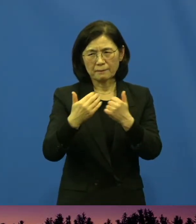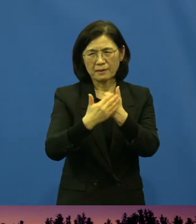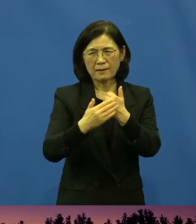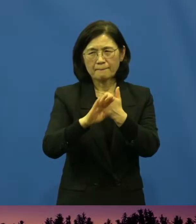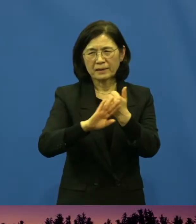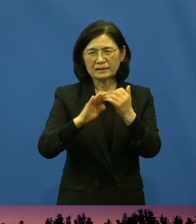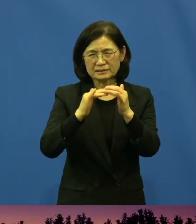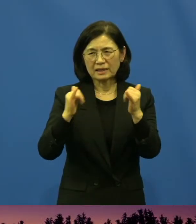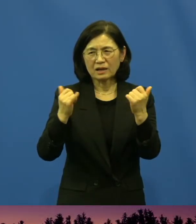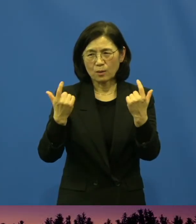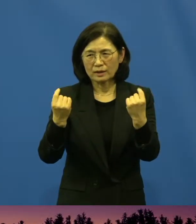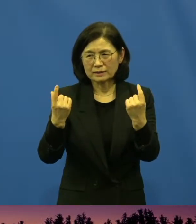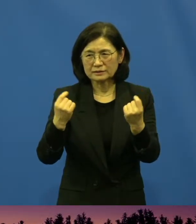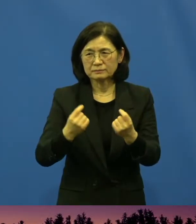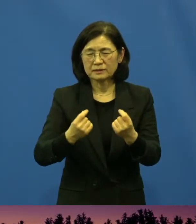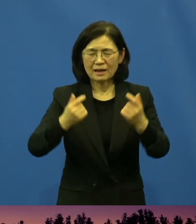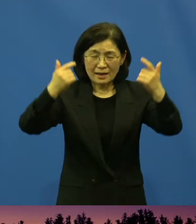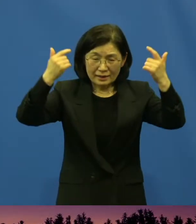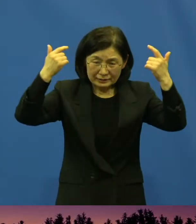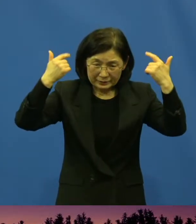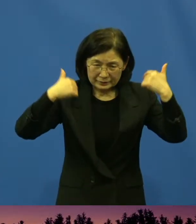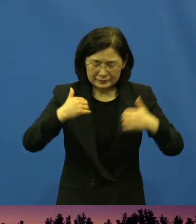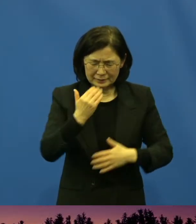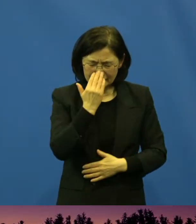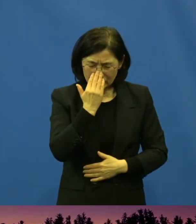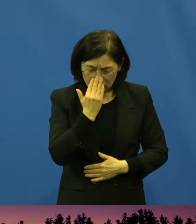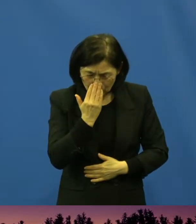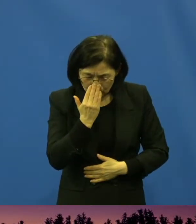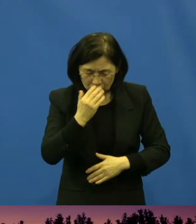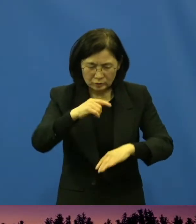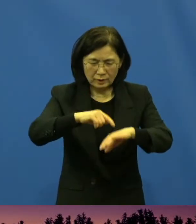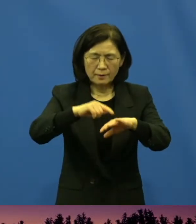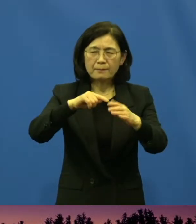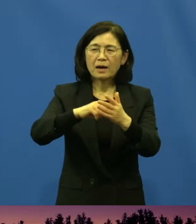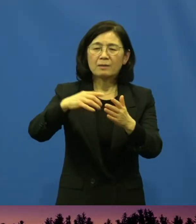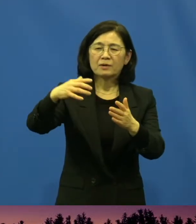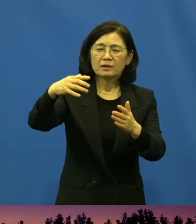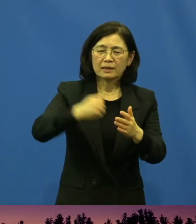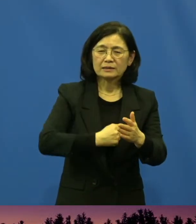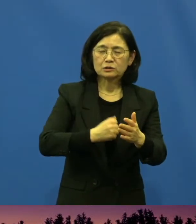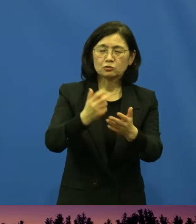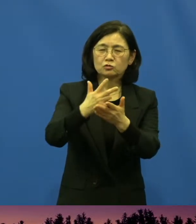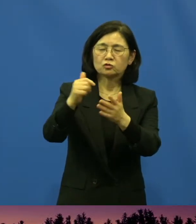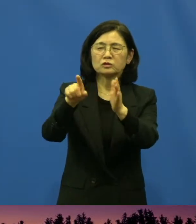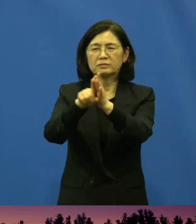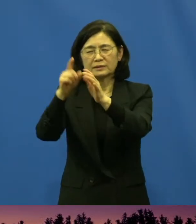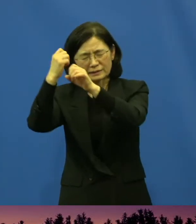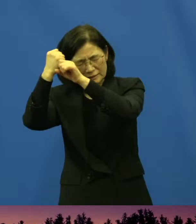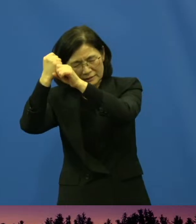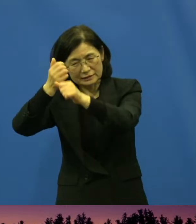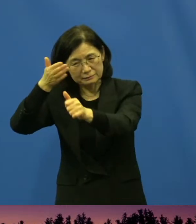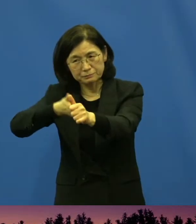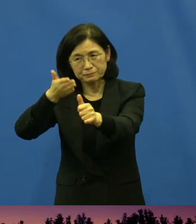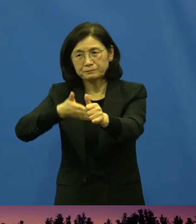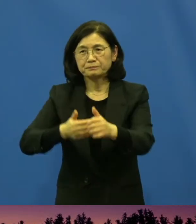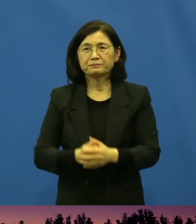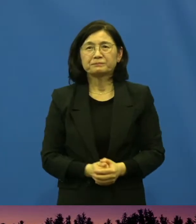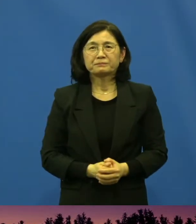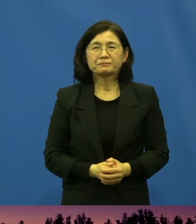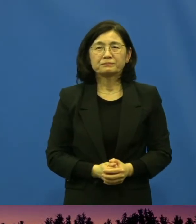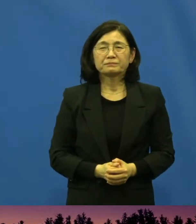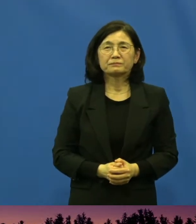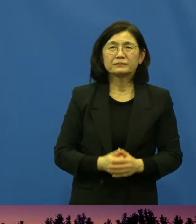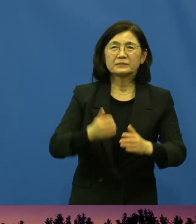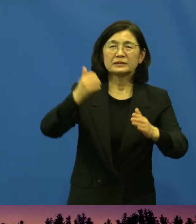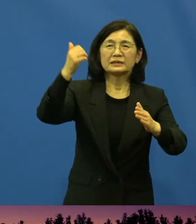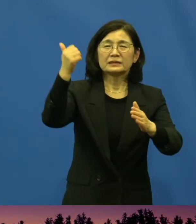늘 겸손한 마음으로 주를 의지해야 되는 거죠. 요한복음 21장이 유명하잖아요. 여러분, 실패한 제자들을 찾아